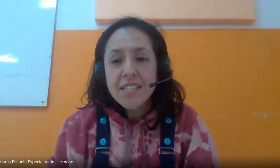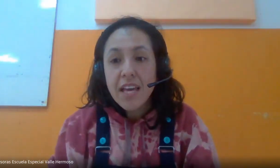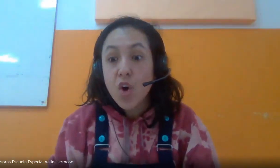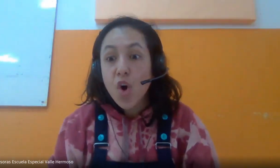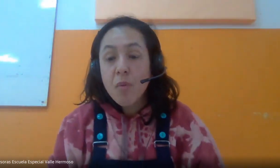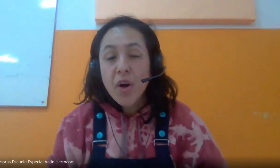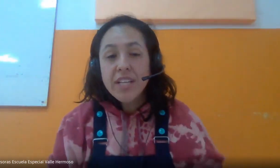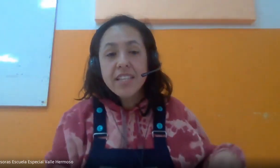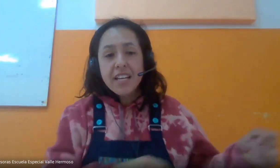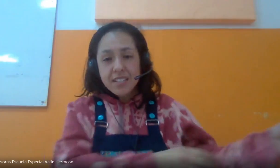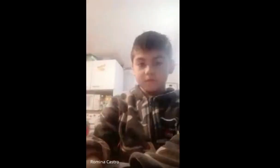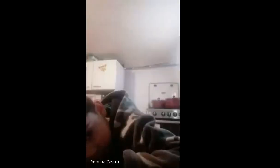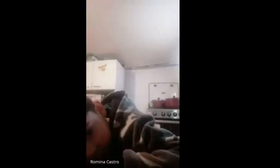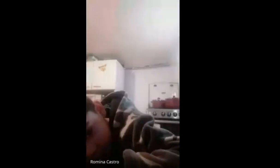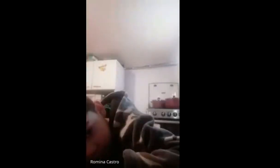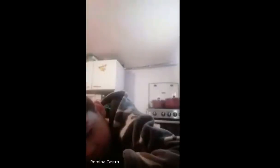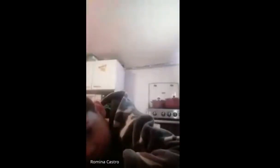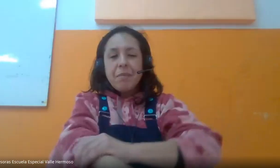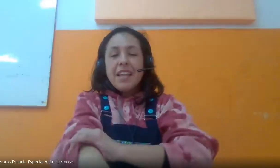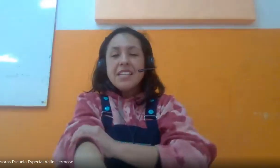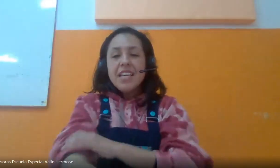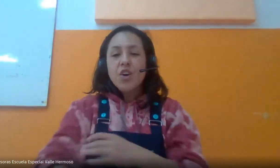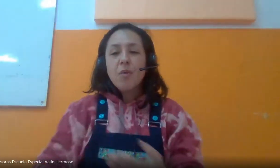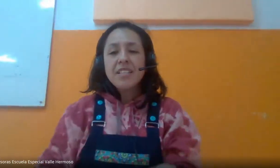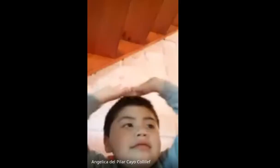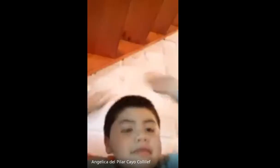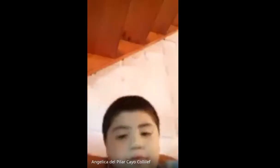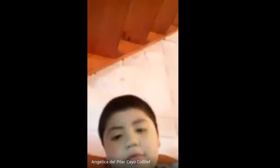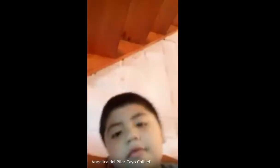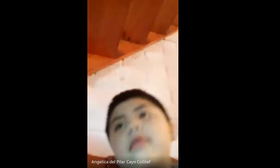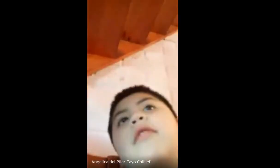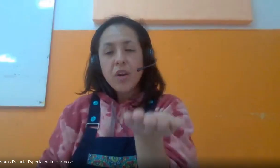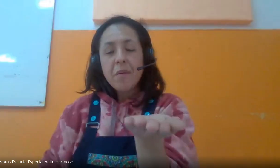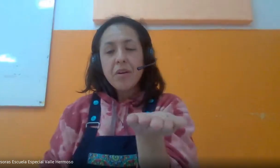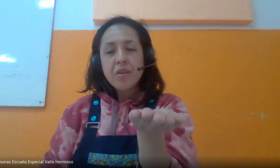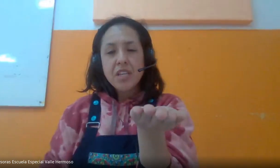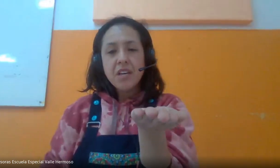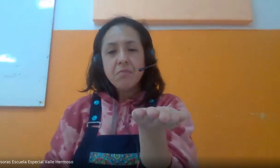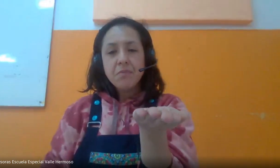dice cómo estás. Miren, para decir cómo estás, vamos a poner una mano así.